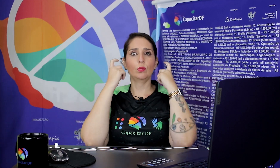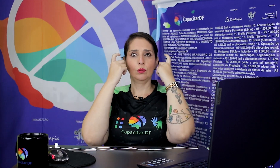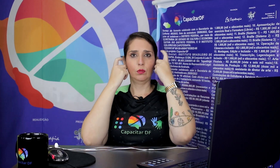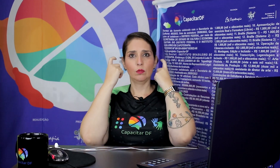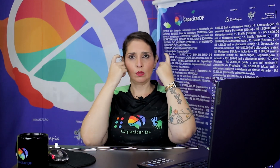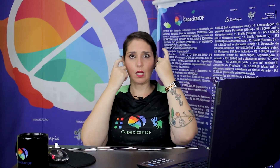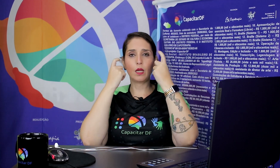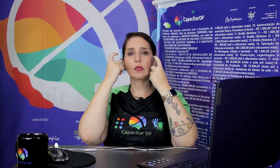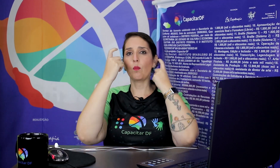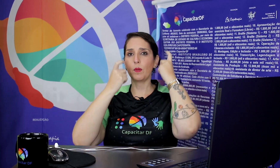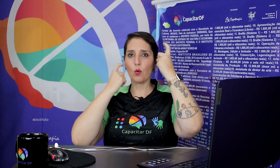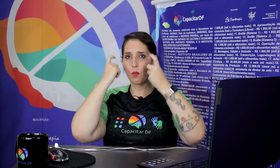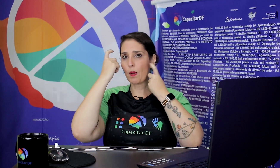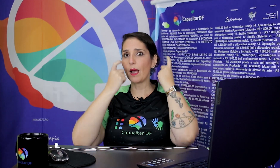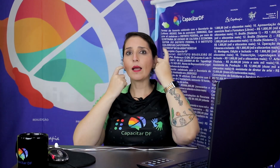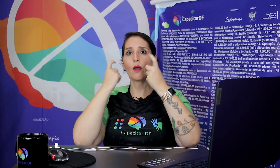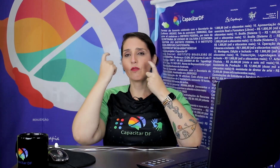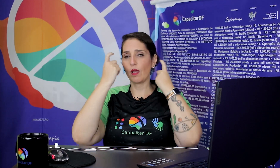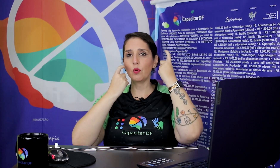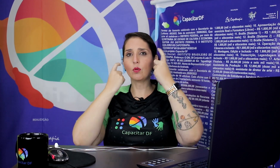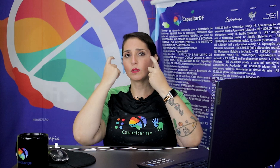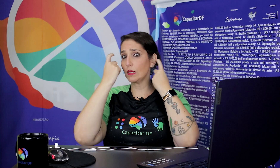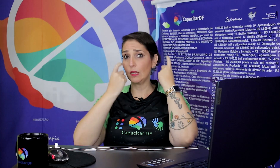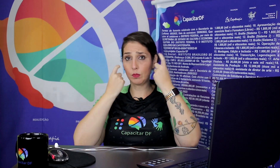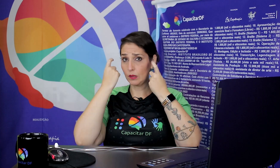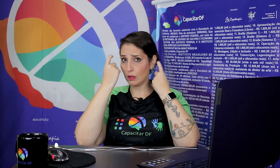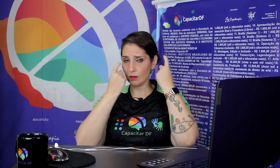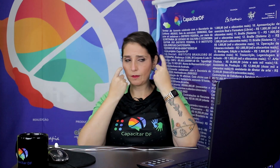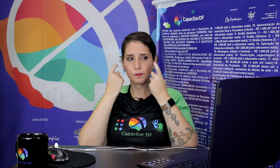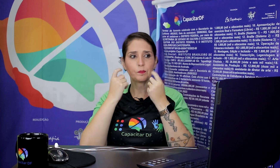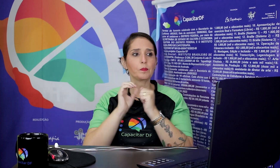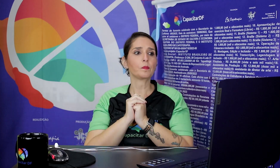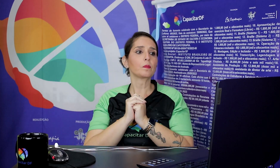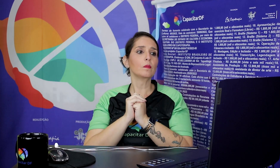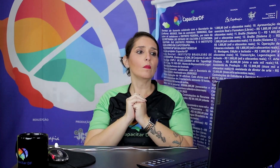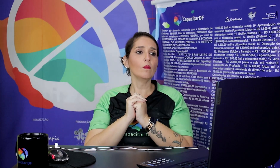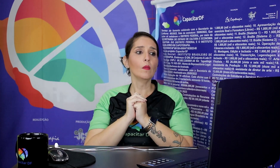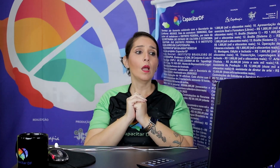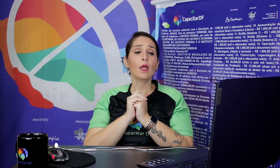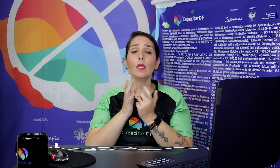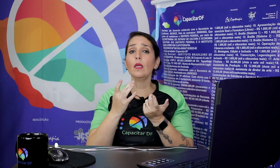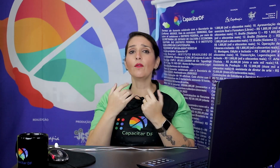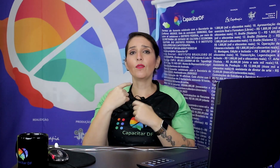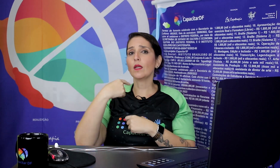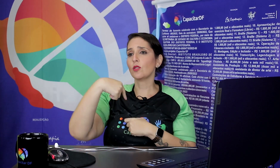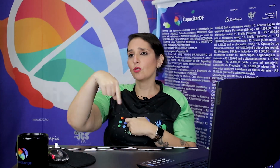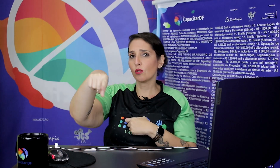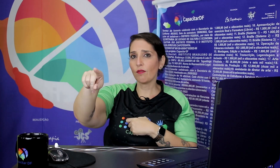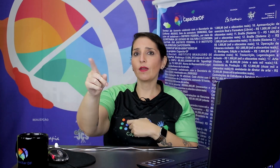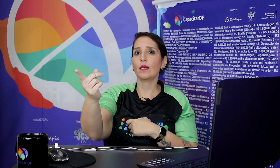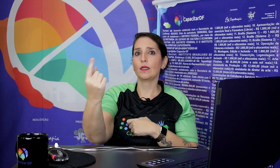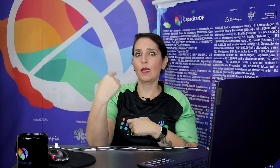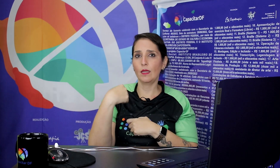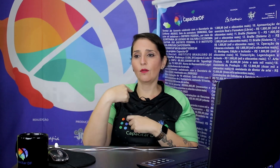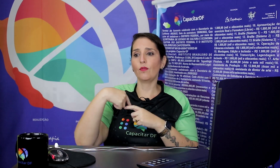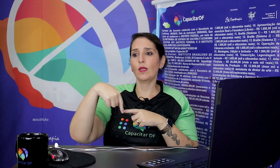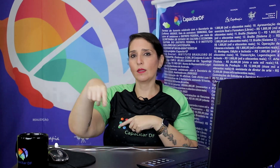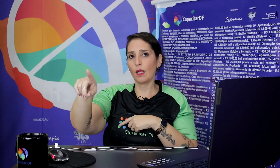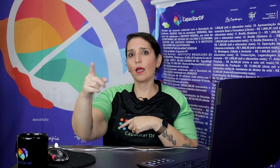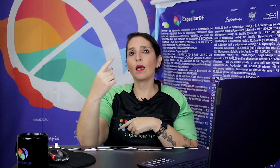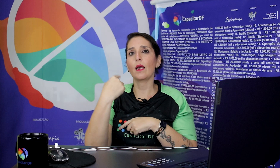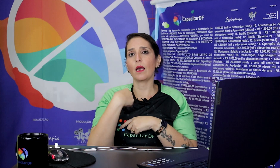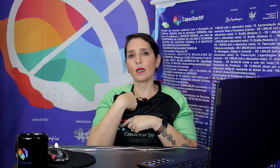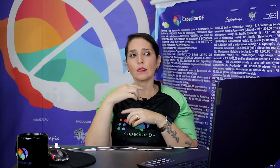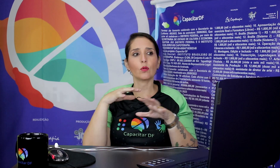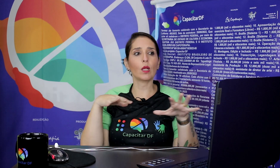outro. Tá? Então, preocupar é um verbo simples. Ir e vir a gente já fez, né? Ir e vir